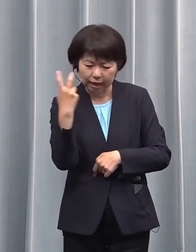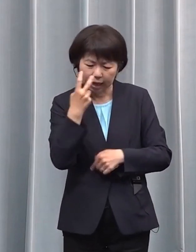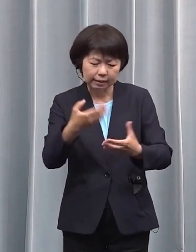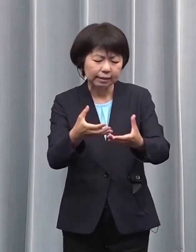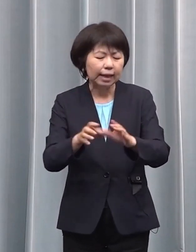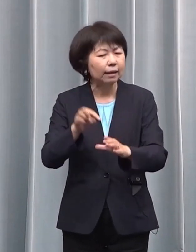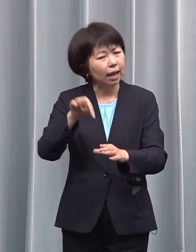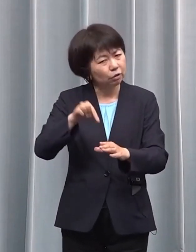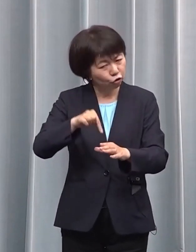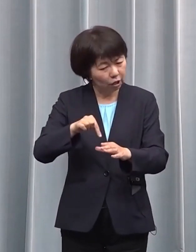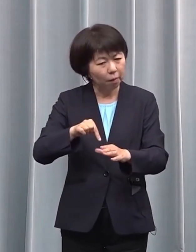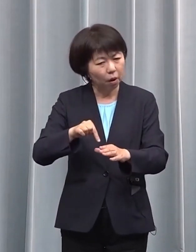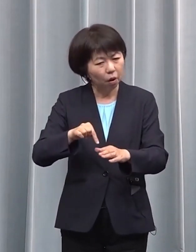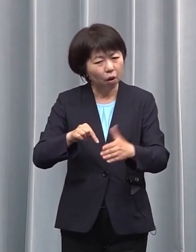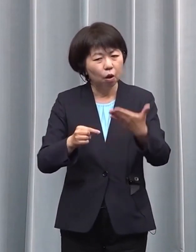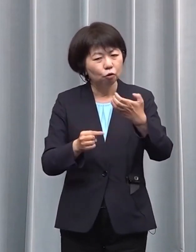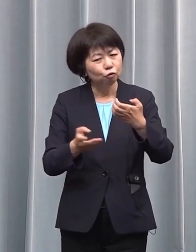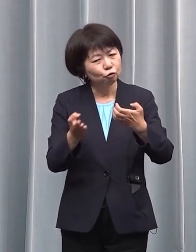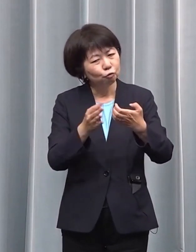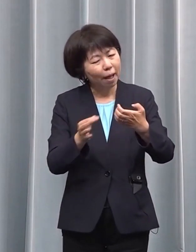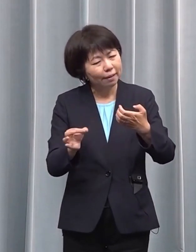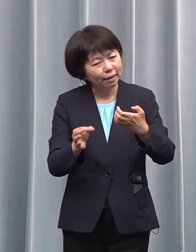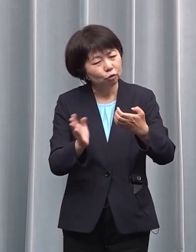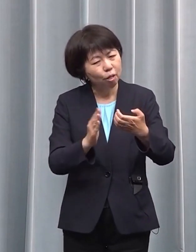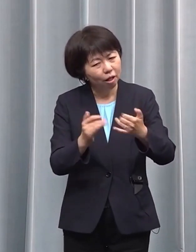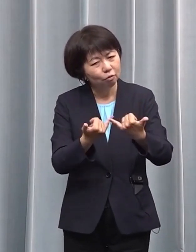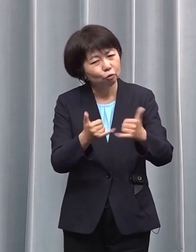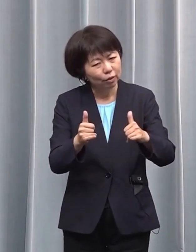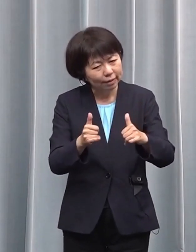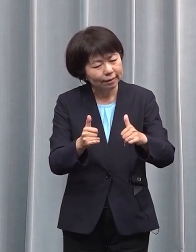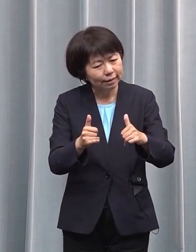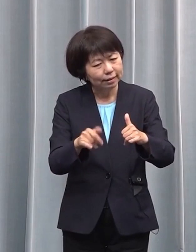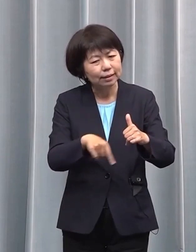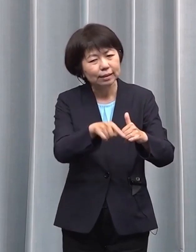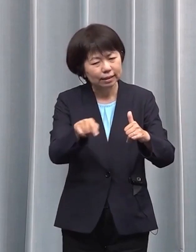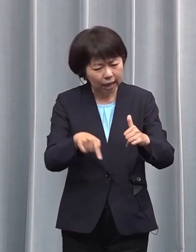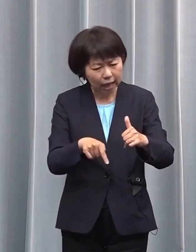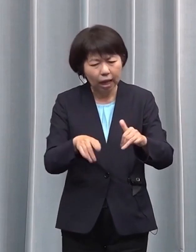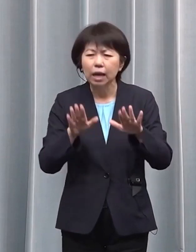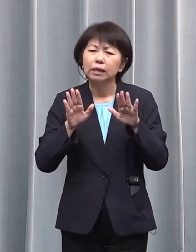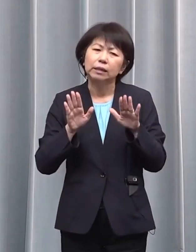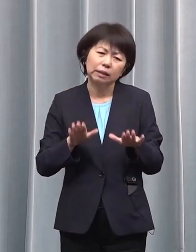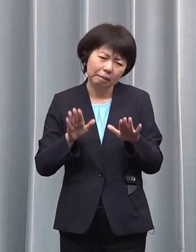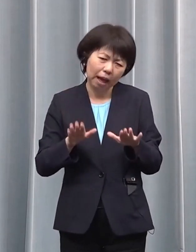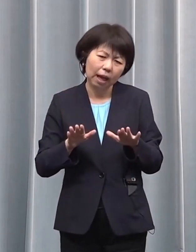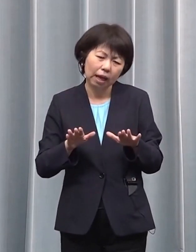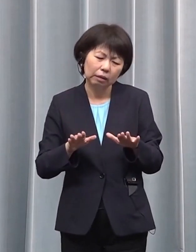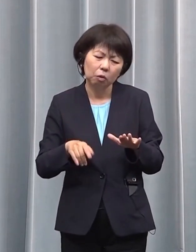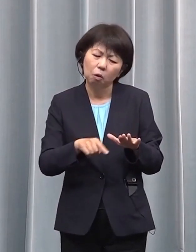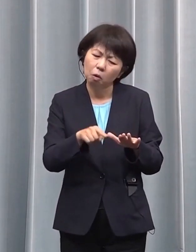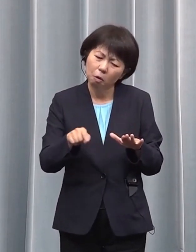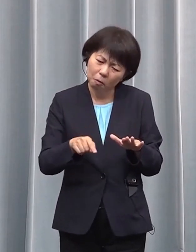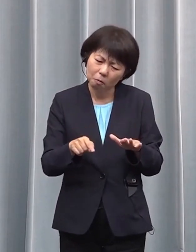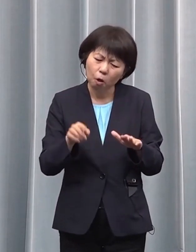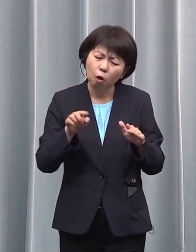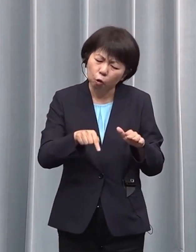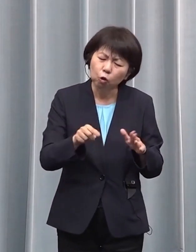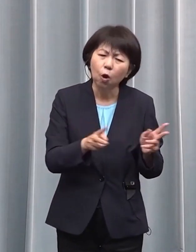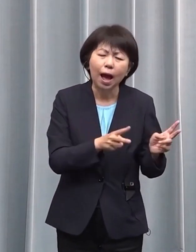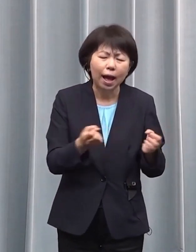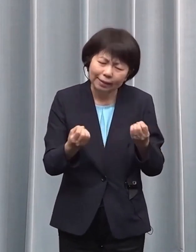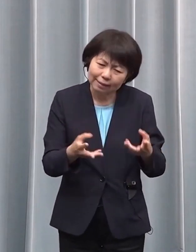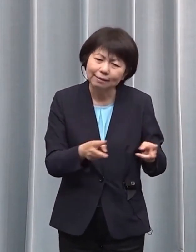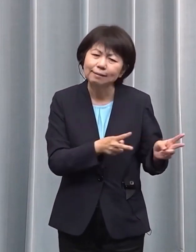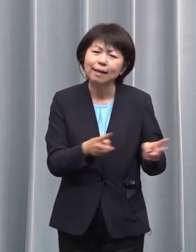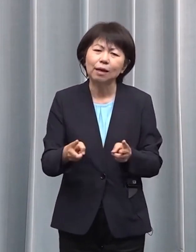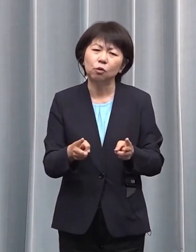ち、支援者、弁護士がこのような管理措置制度の立て付けではやりたくない、やれない、非収容者と利益相反になってし